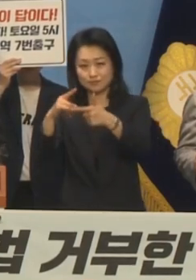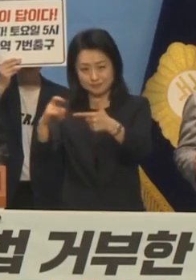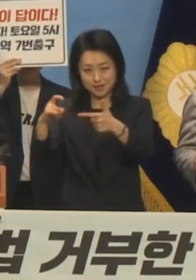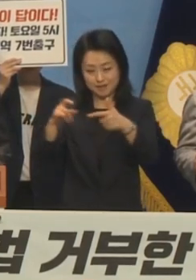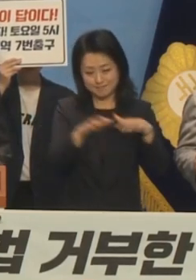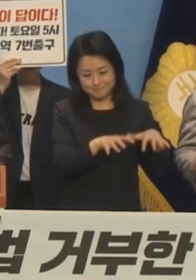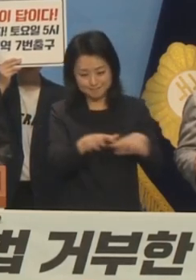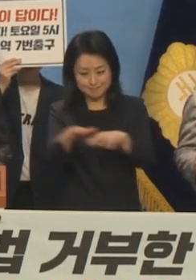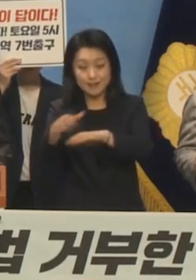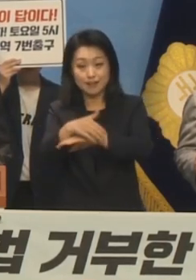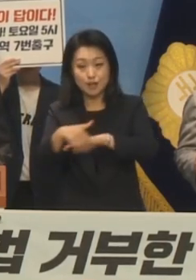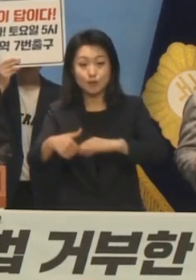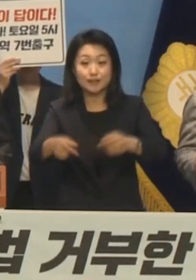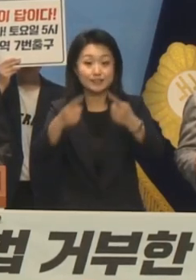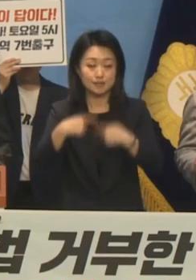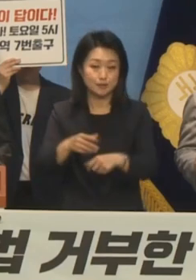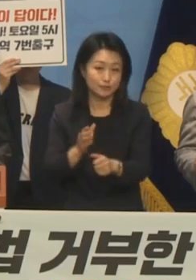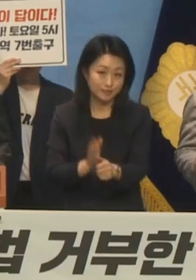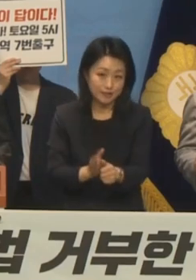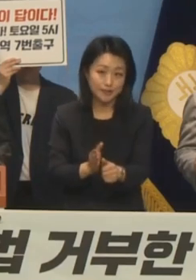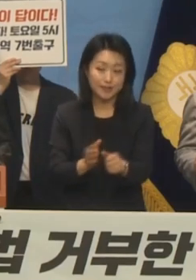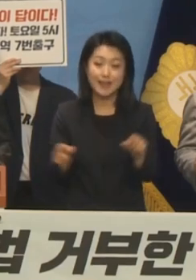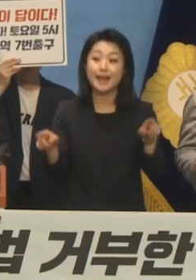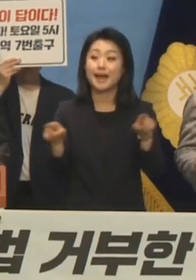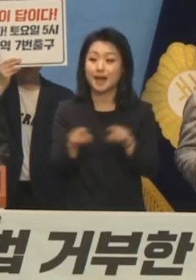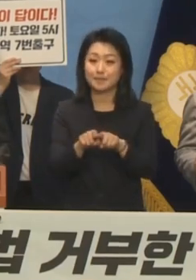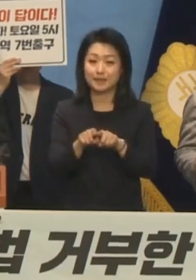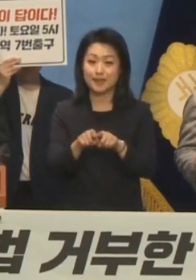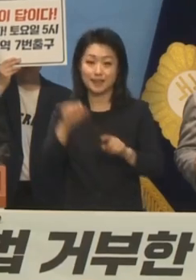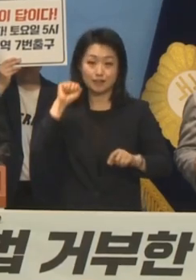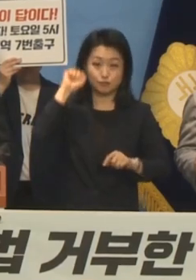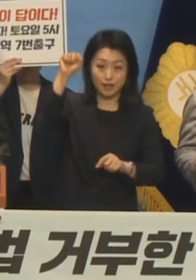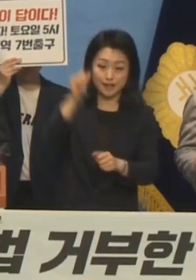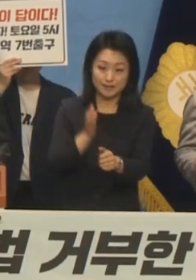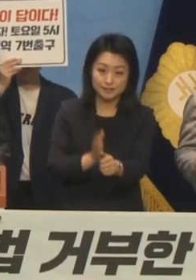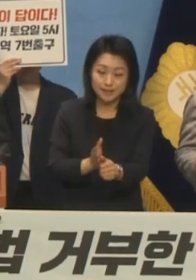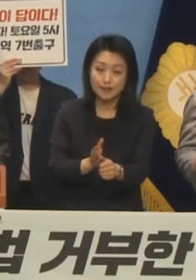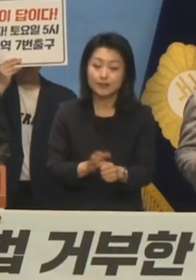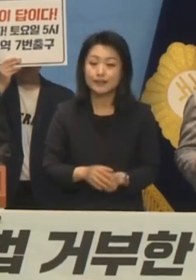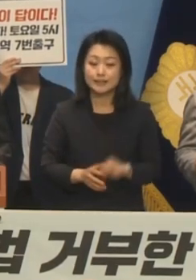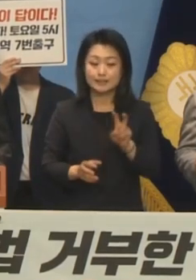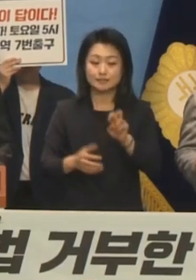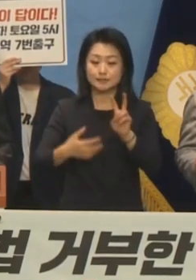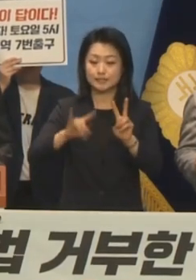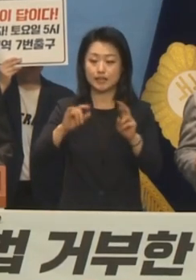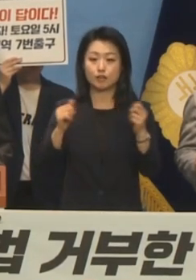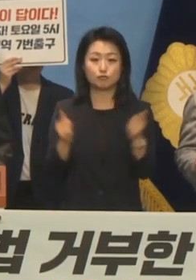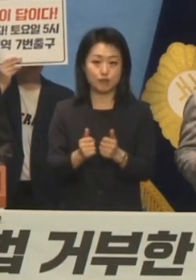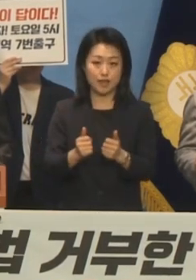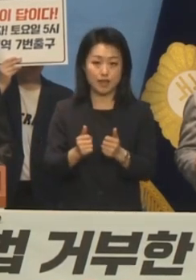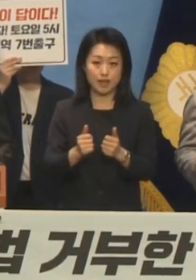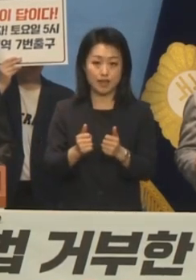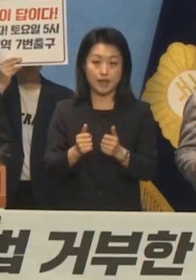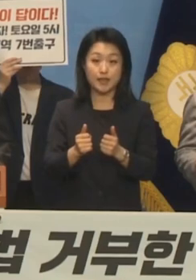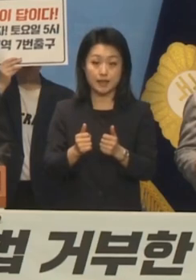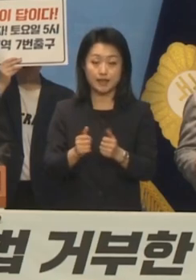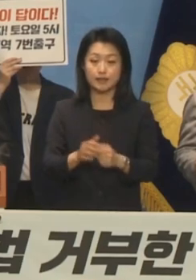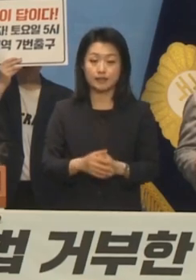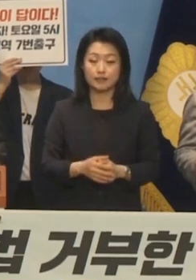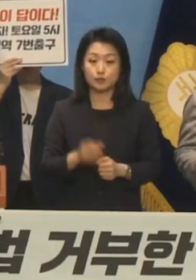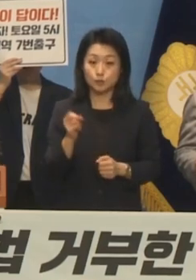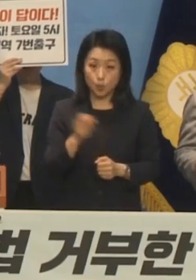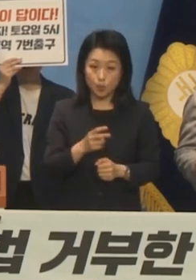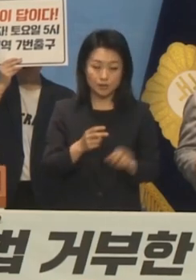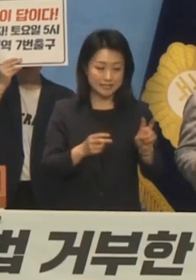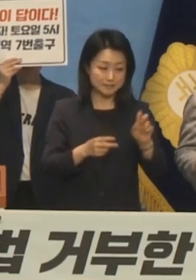분들 함께 참여해 주시고 함께 싸워주시기 바랍니다. 그리고 22대 국회 그리고 21대 국회는 끝까지